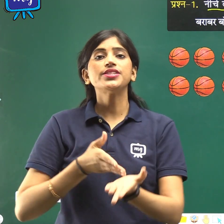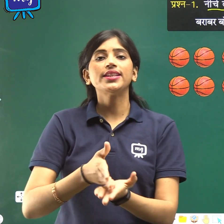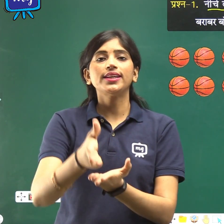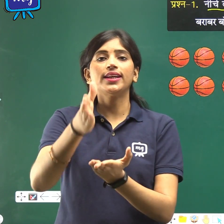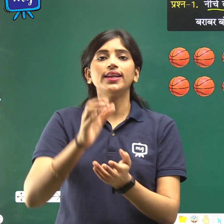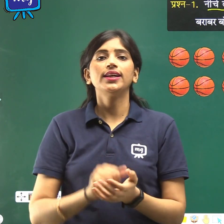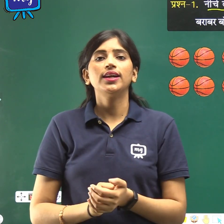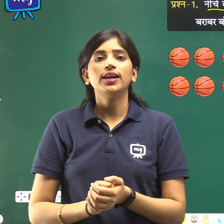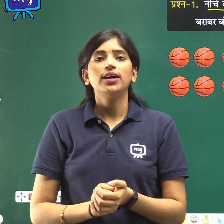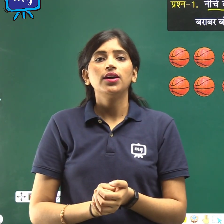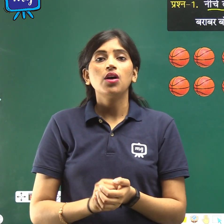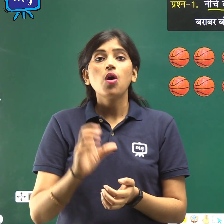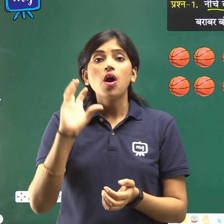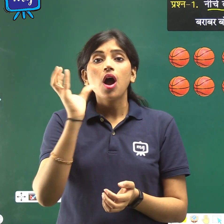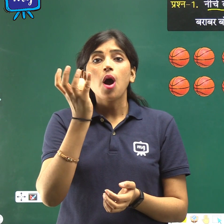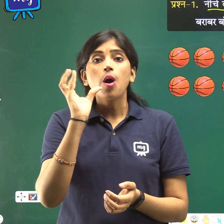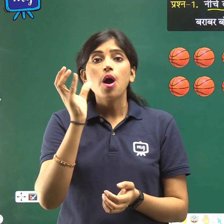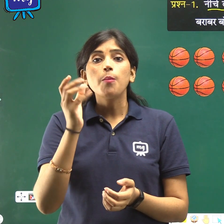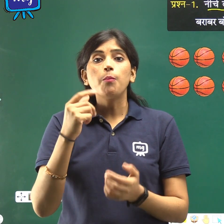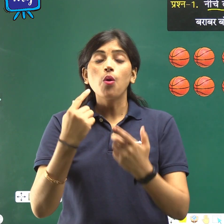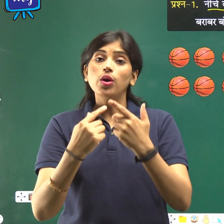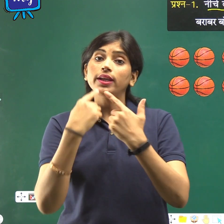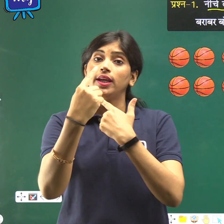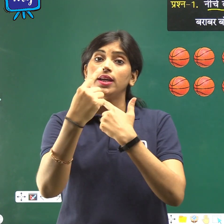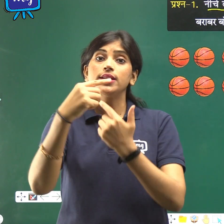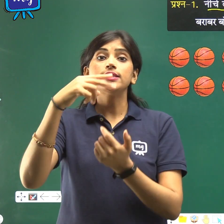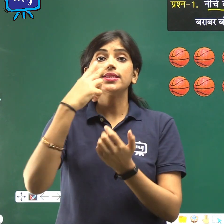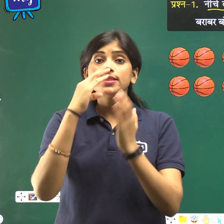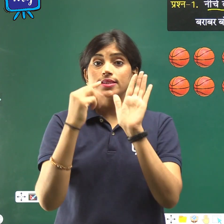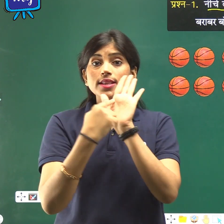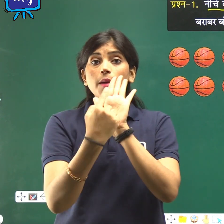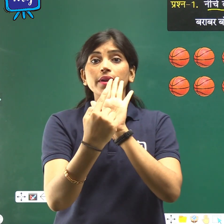गई बॉल के सामने